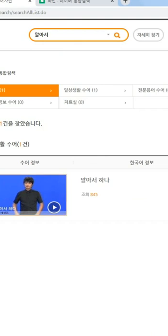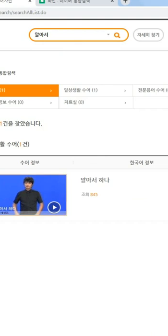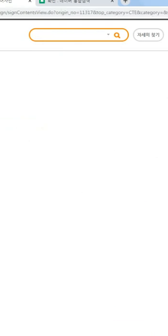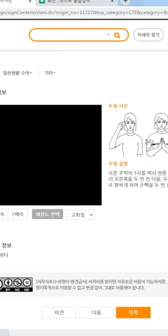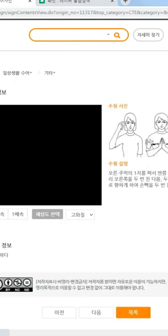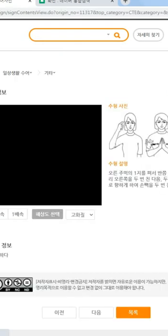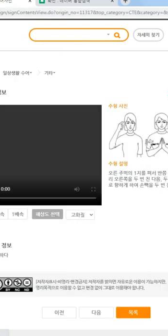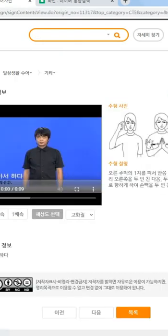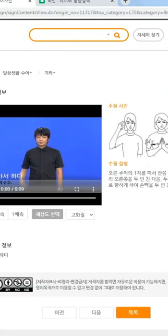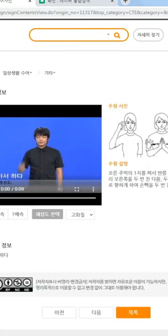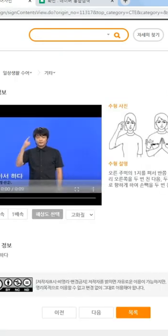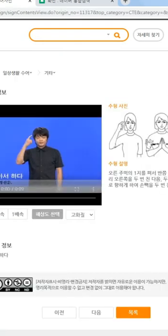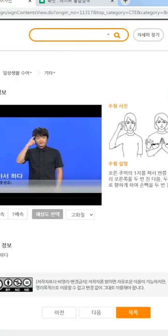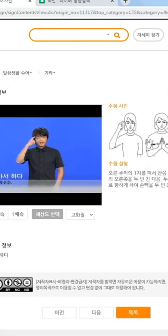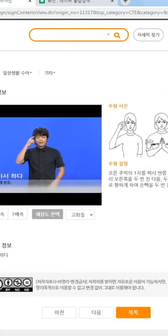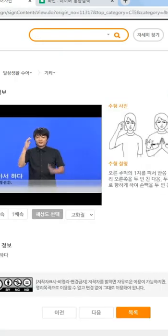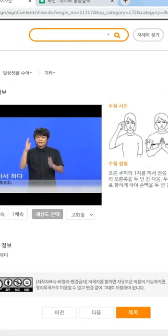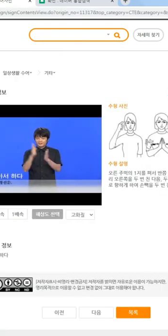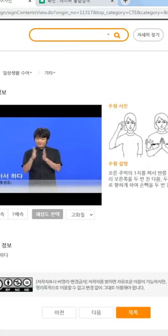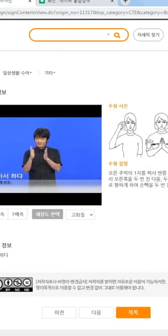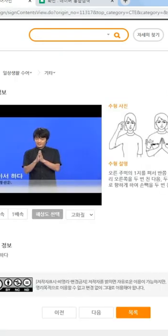동작.